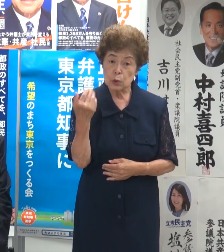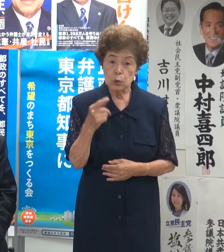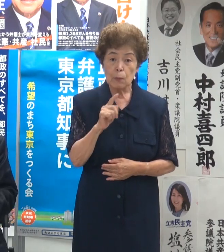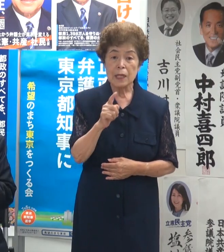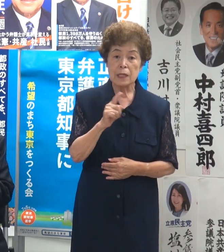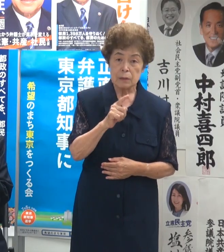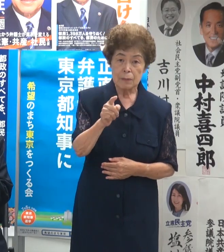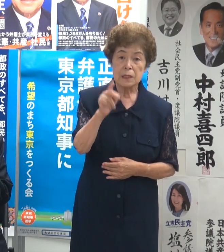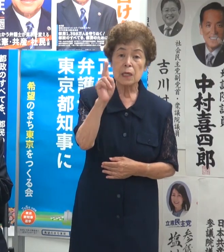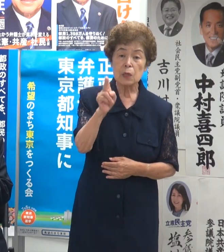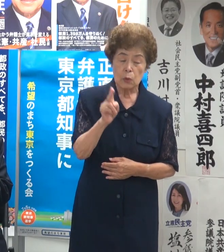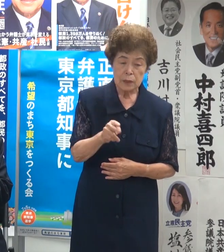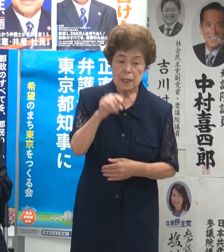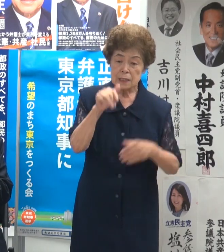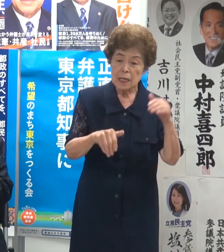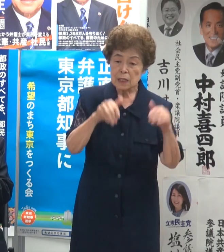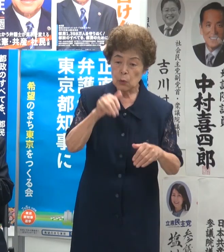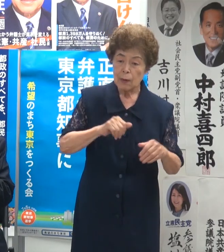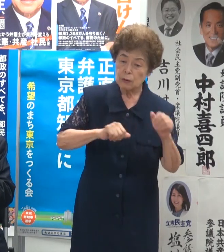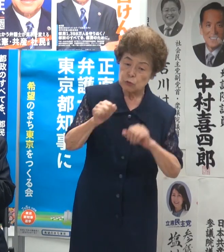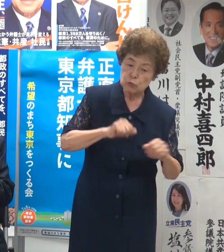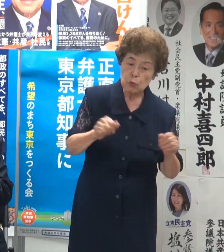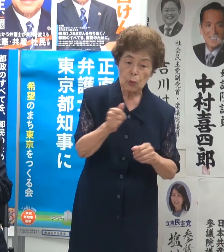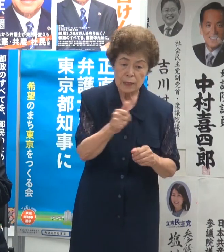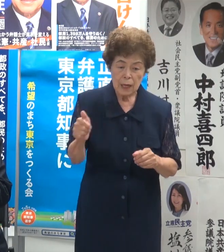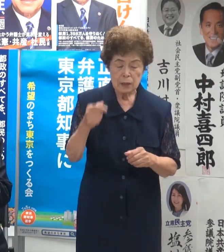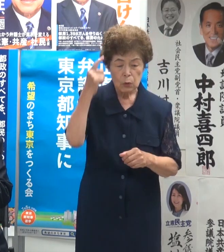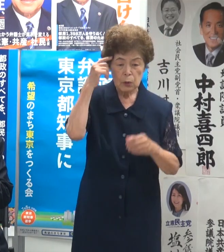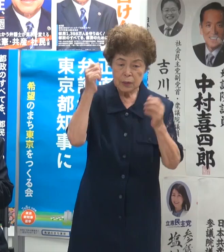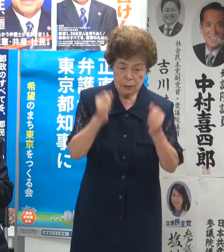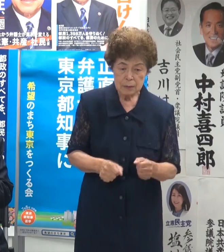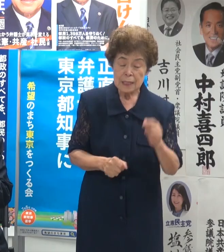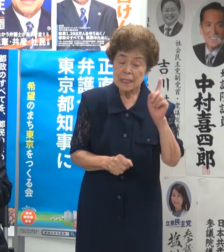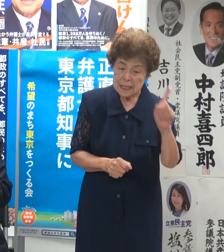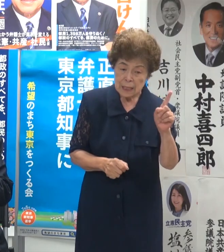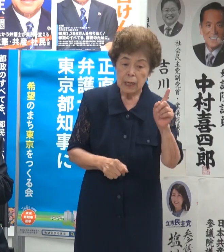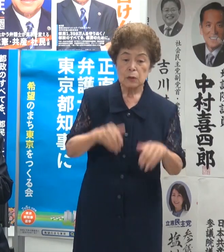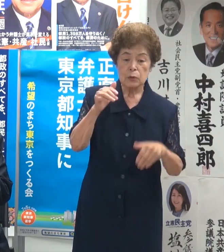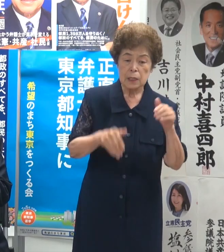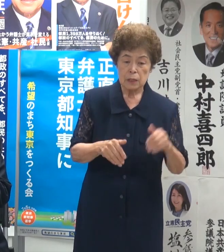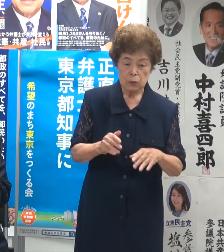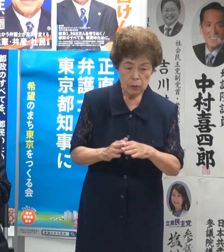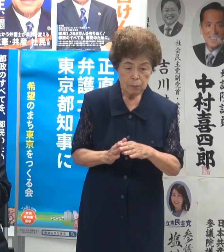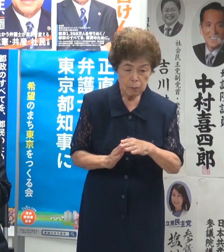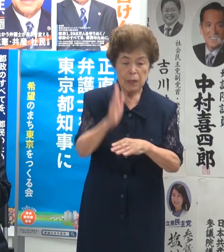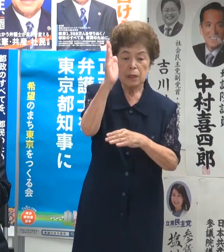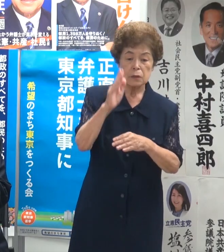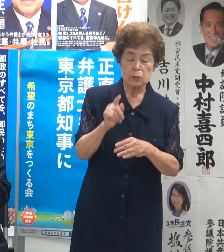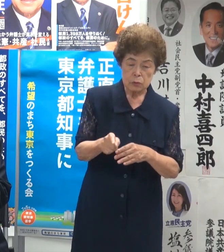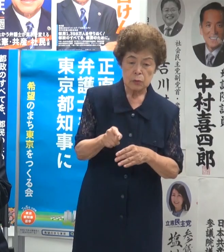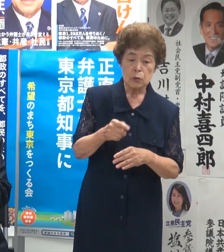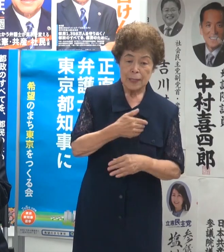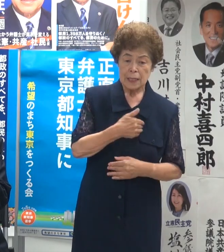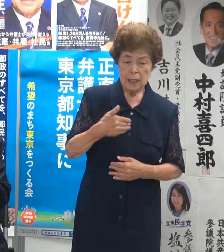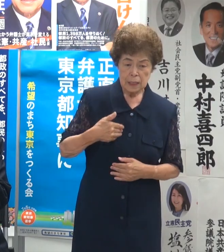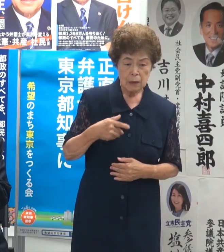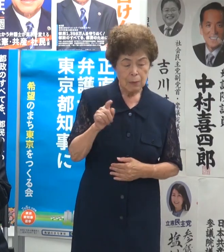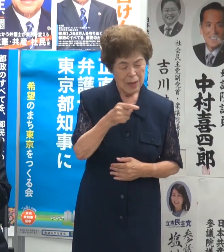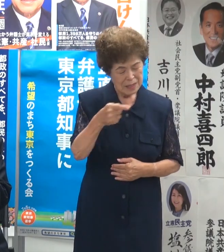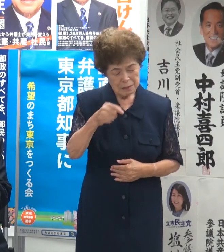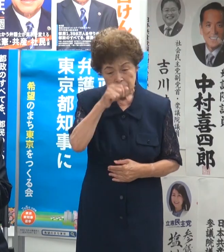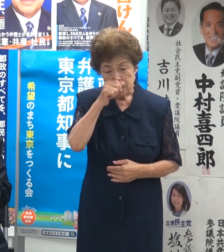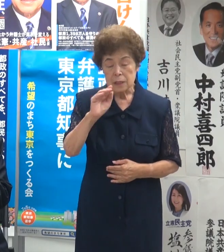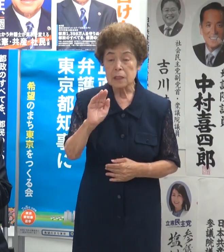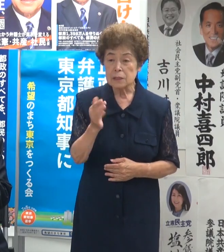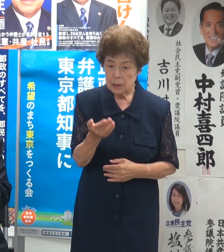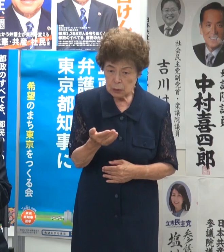ましたように、選挙は運動だと思ってますから、1回の選挙で勝ち切るっていうのは、それはできたら一番いいことですけ